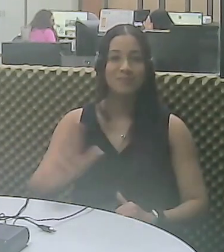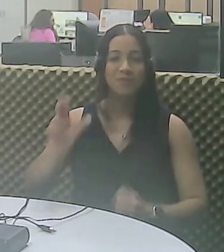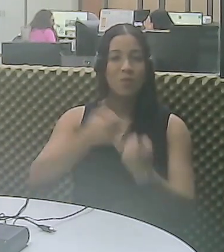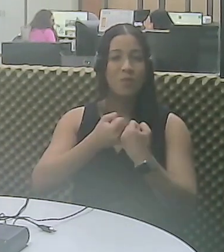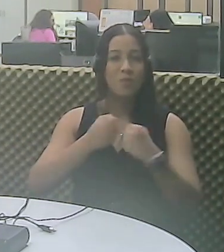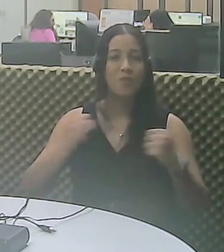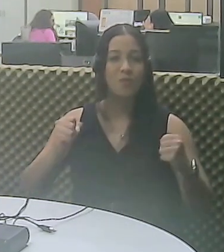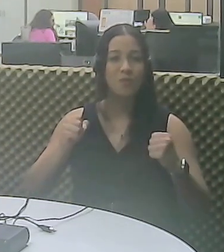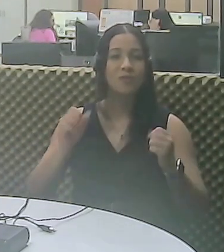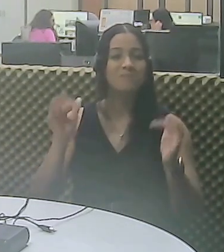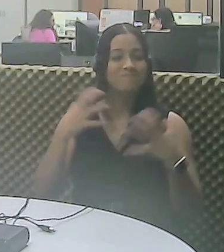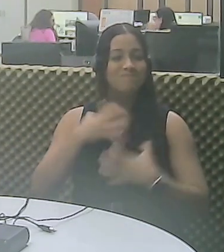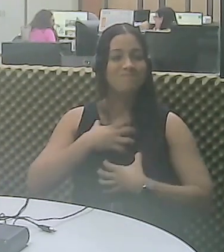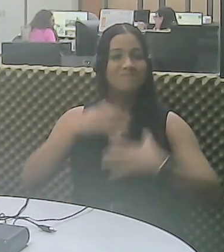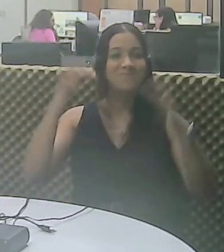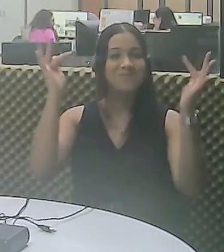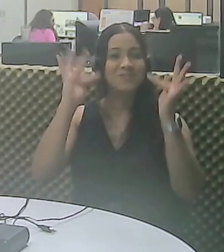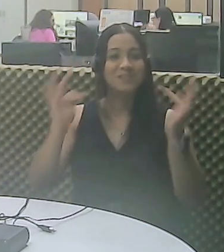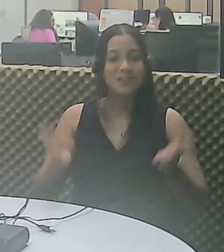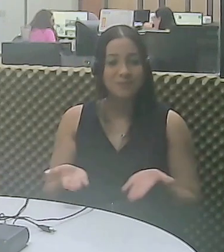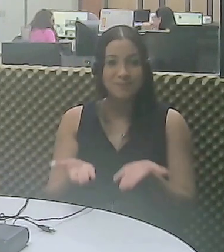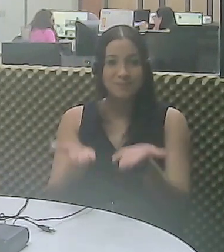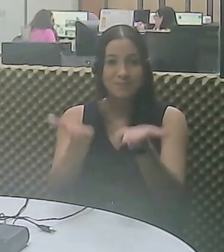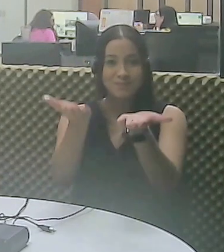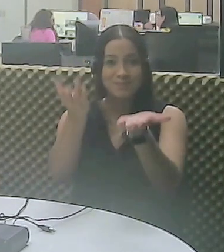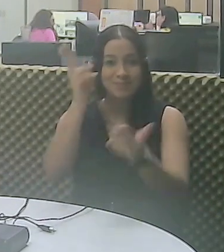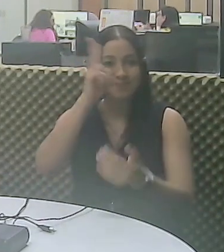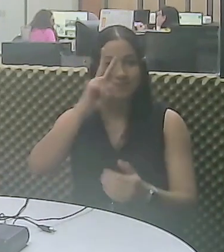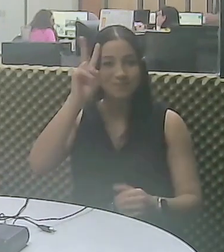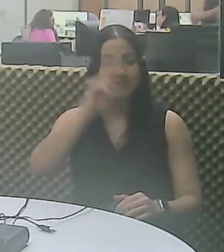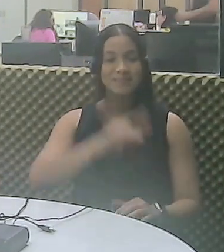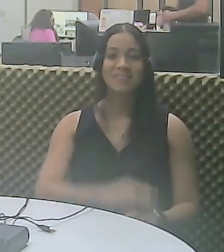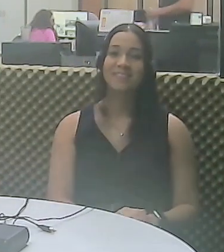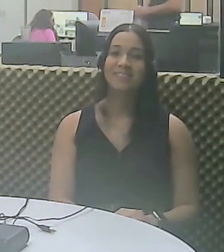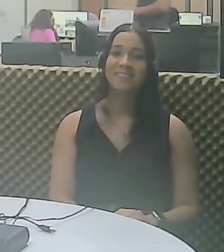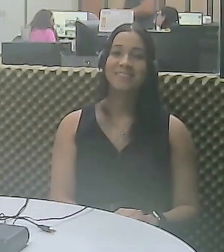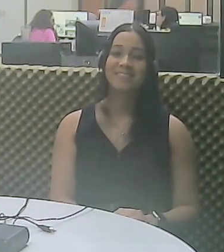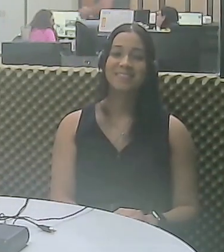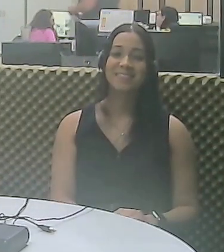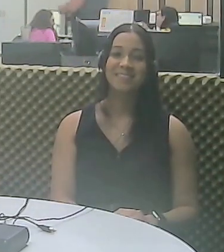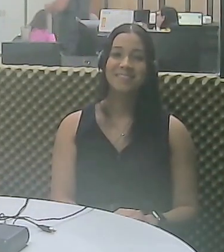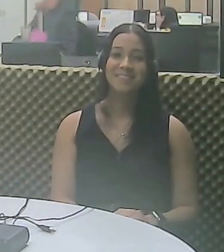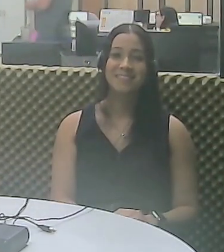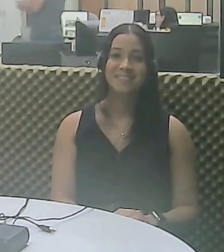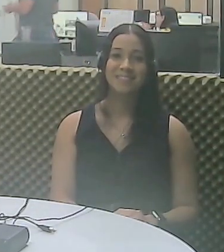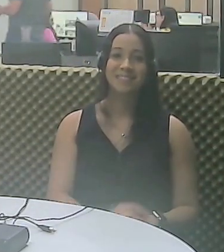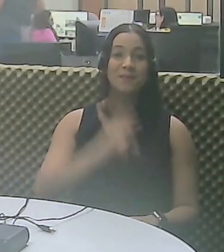Uberlândia tá enorme, mas não tem tamanho nossa alegria de ver histórias como essa.